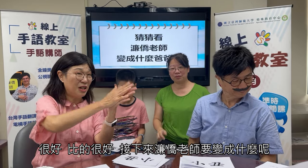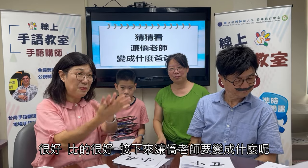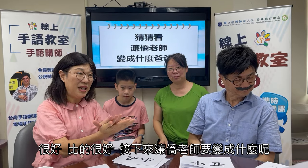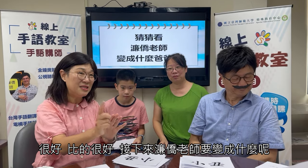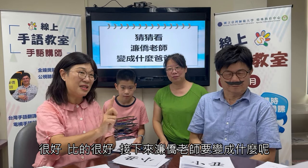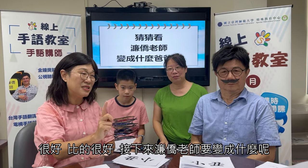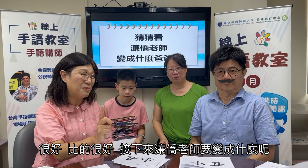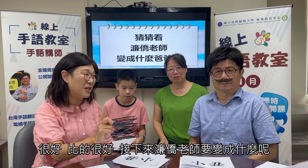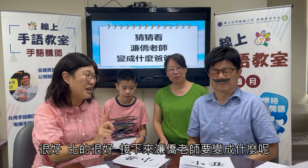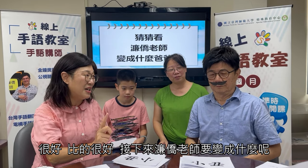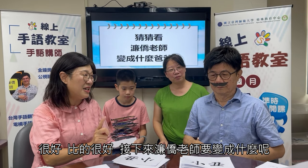变成什么呢？